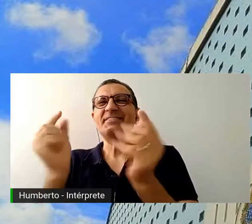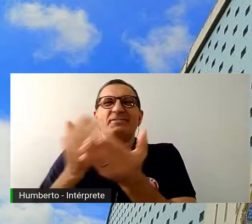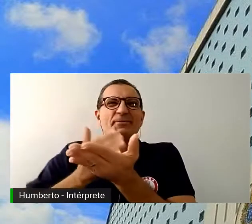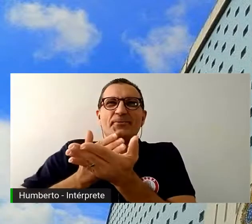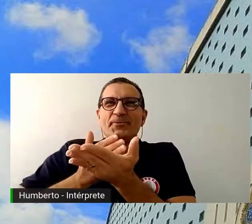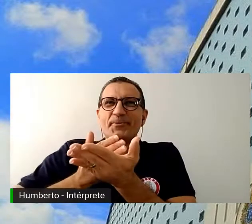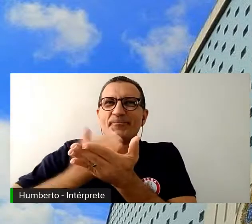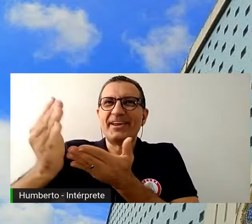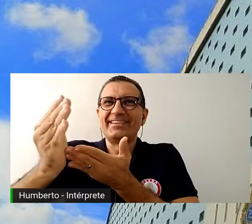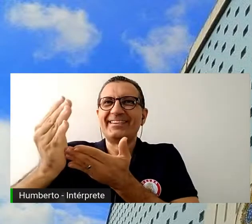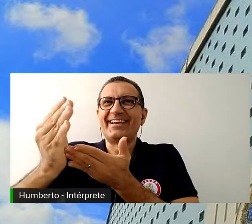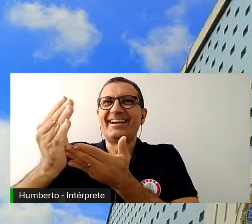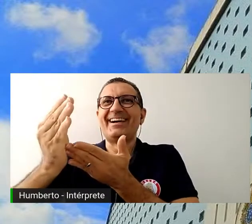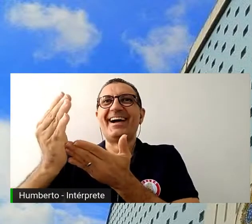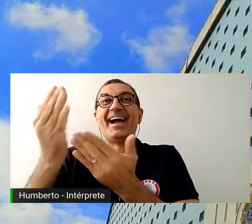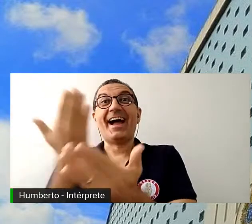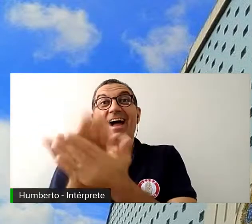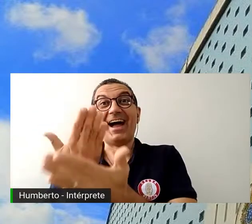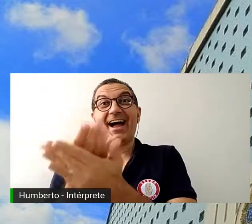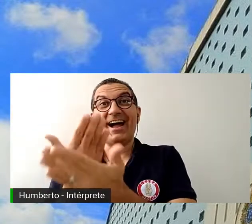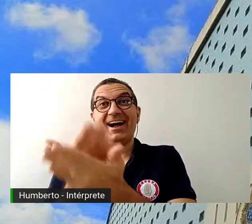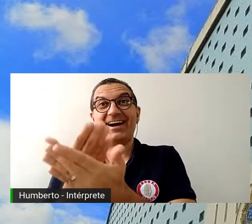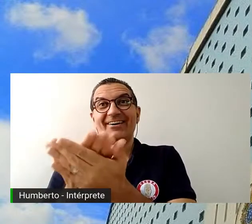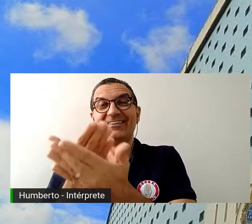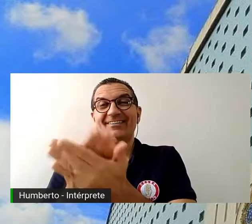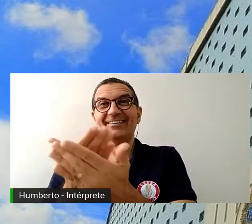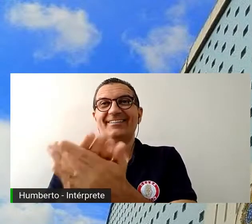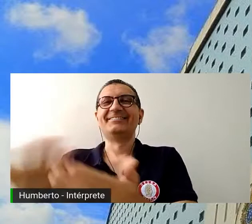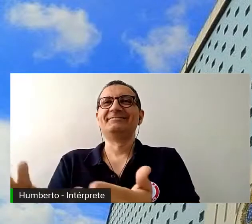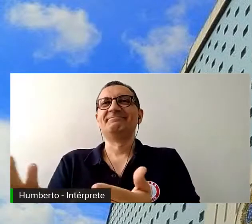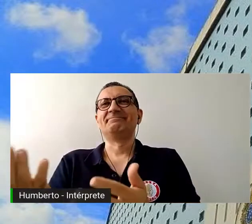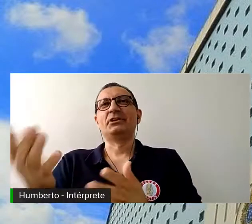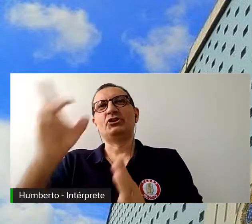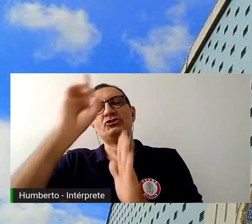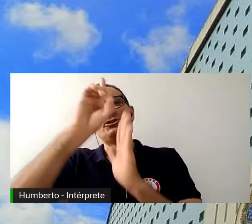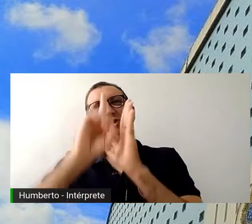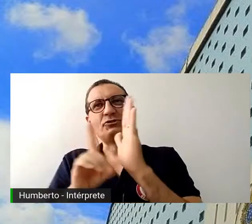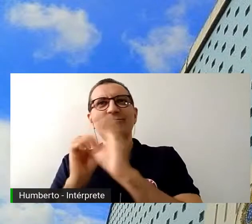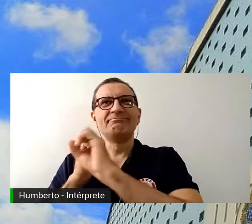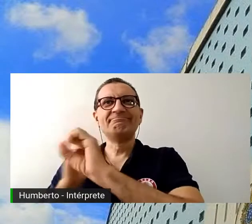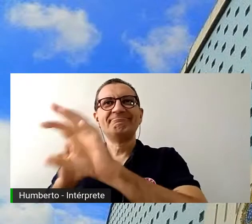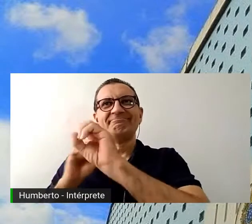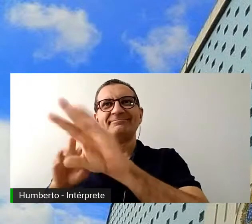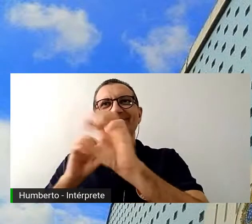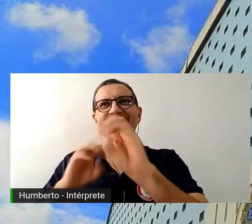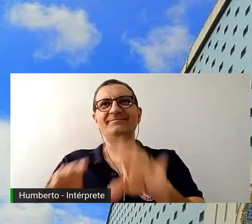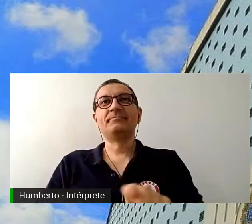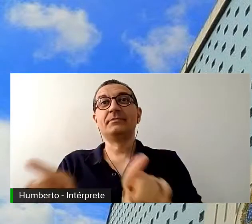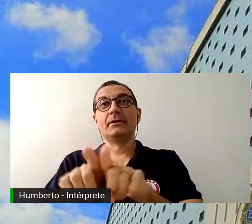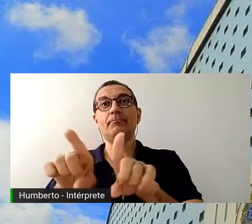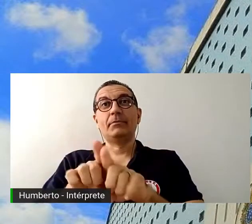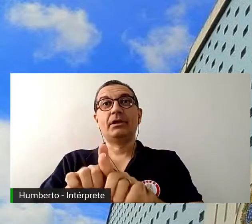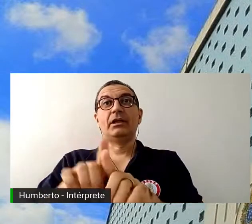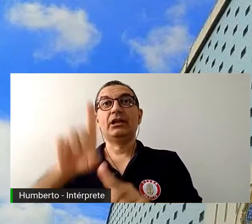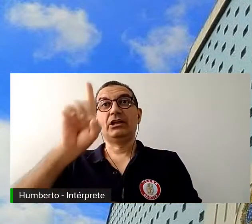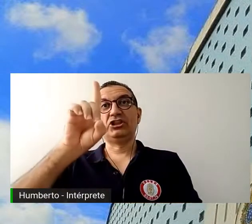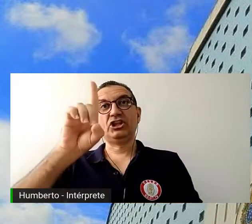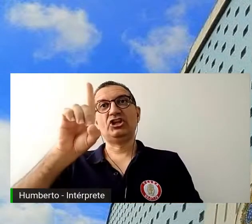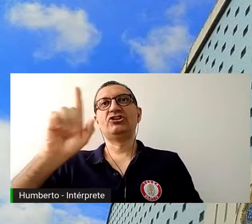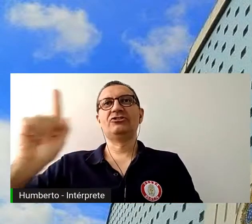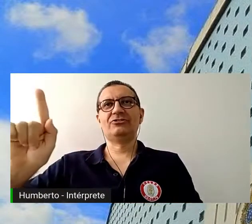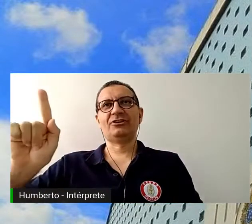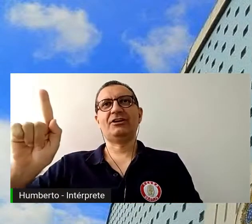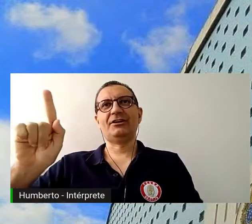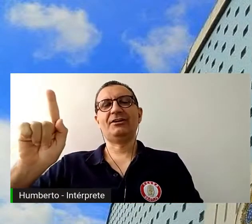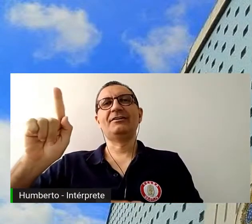letivo, organizado pela nossa diretoria de ensino, e a nossa diretoria geral do Campus Salvador, né? Não